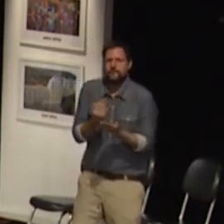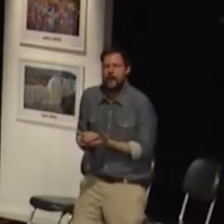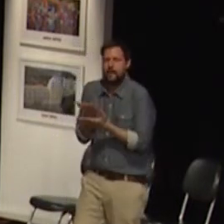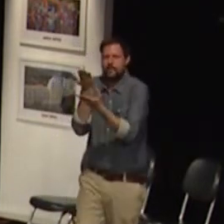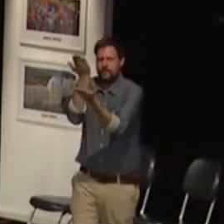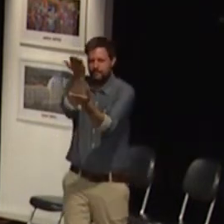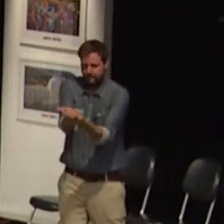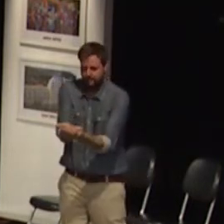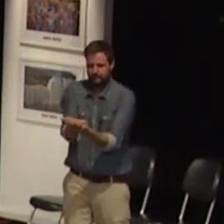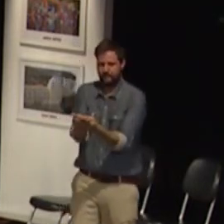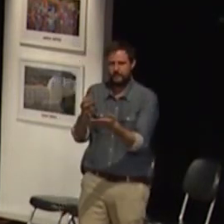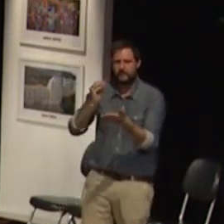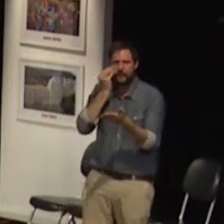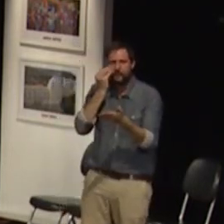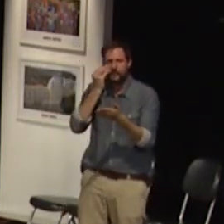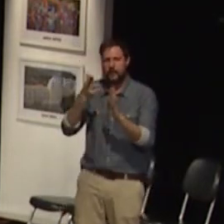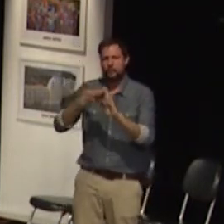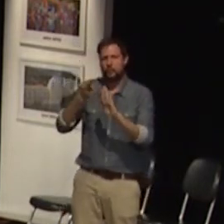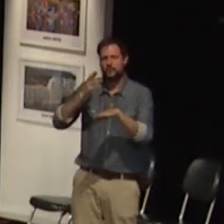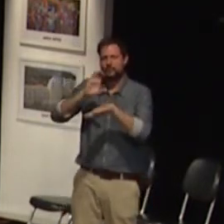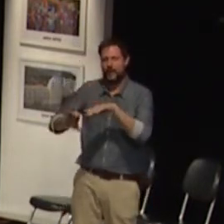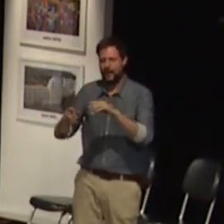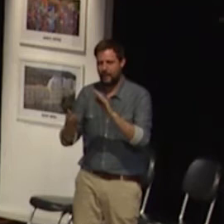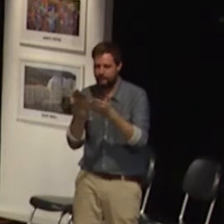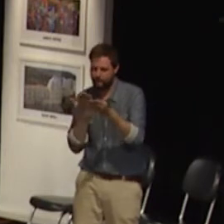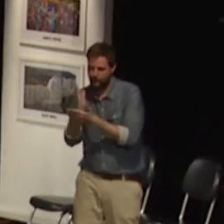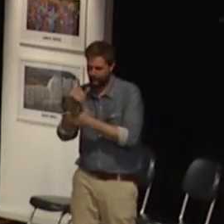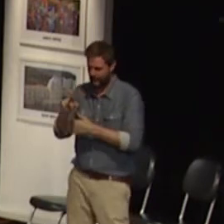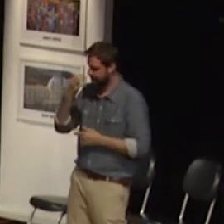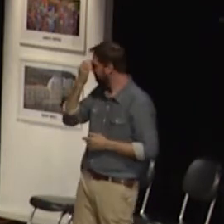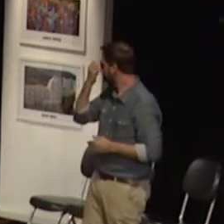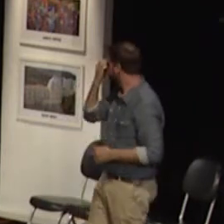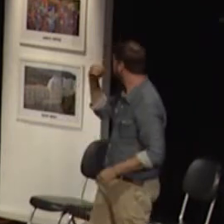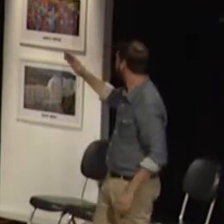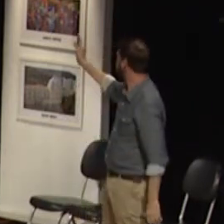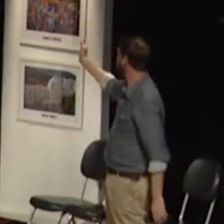esse processo a gente já entregou, né, desse recurso de verba.